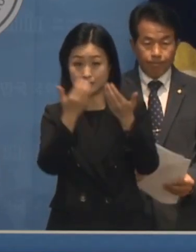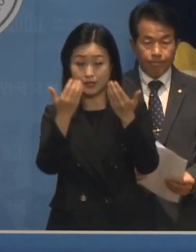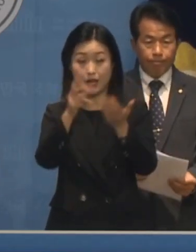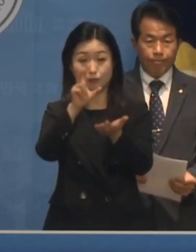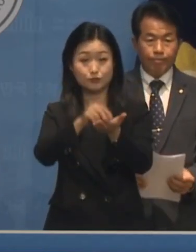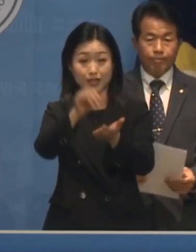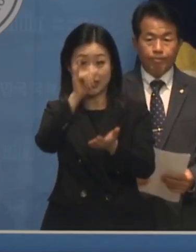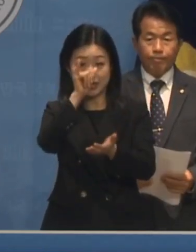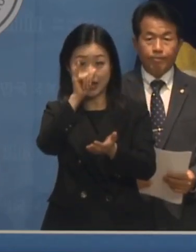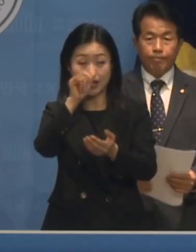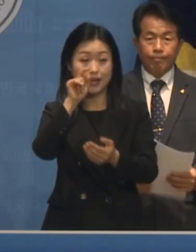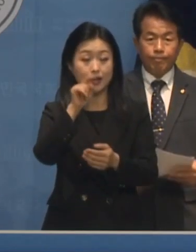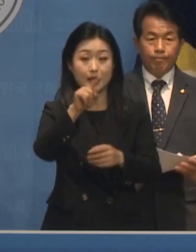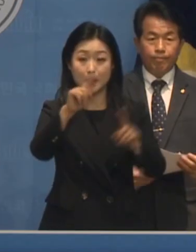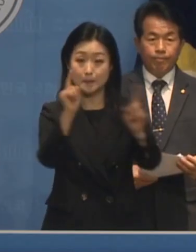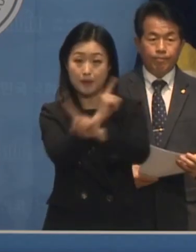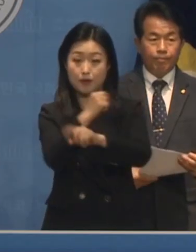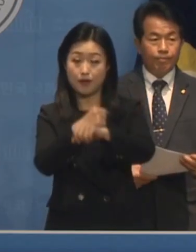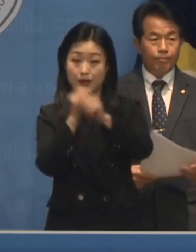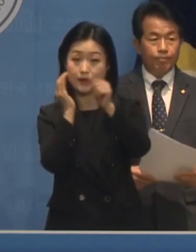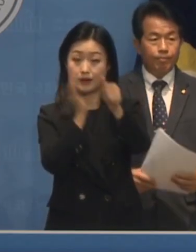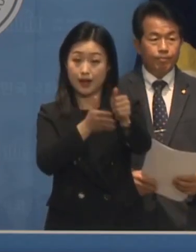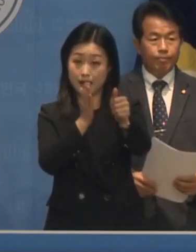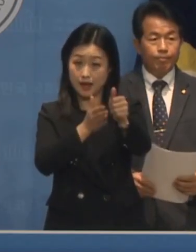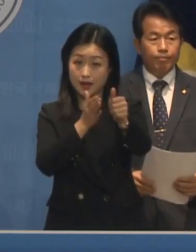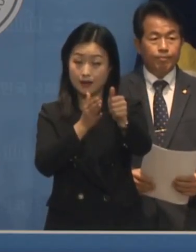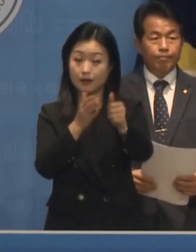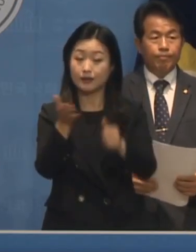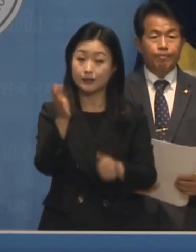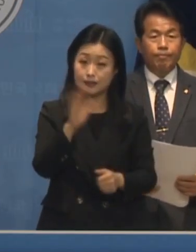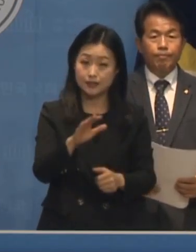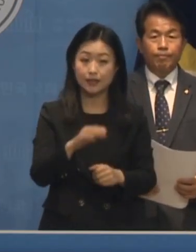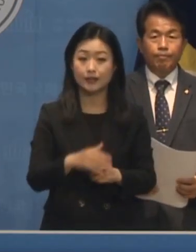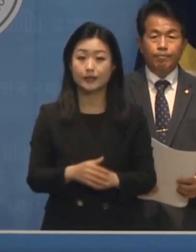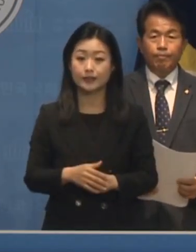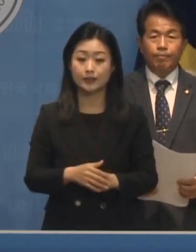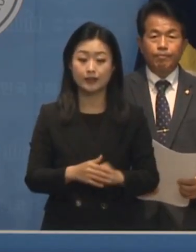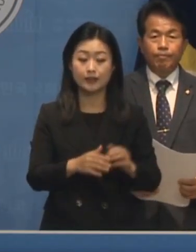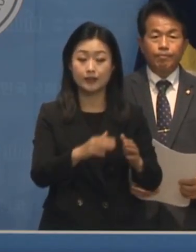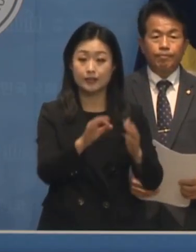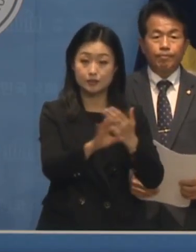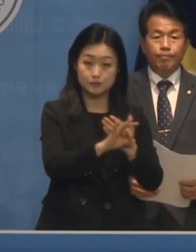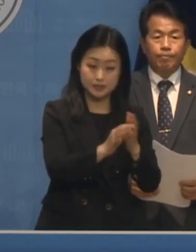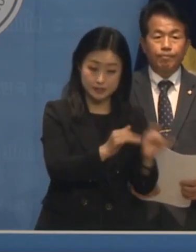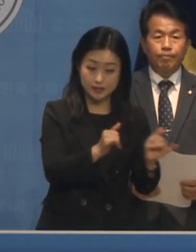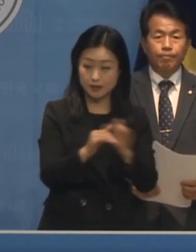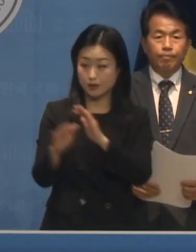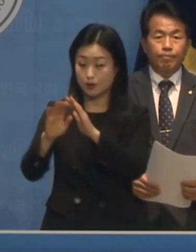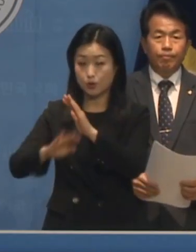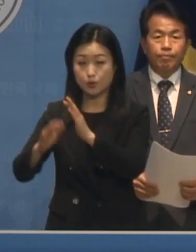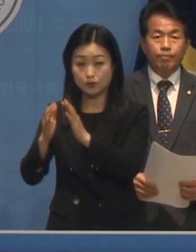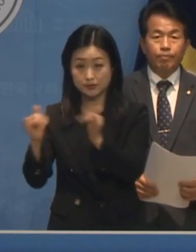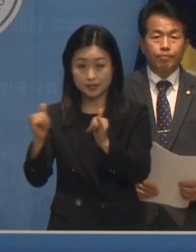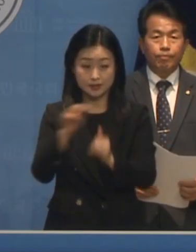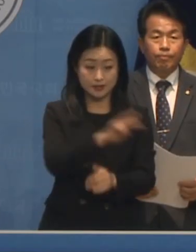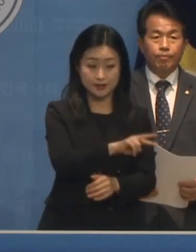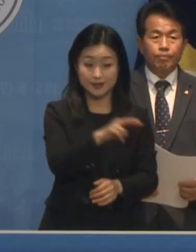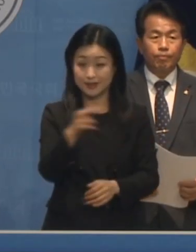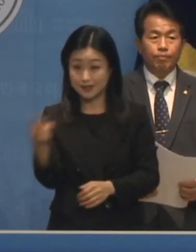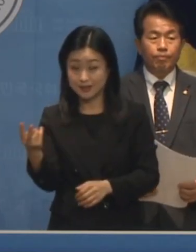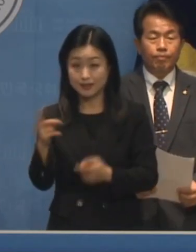공사가 정규직 전환 정책을 역행하는 연구보고서를 어 연구보고서를